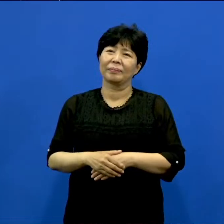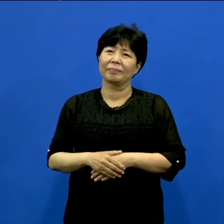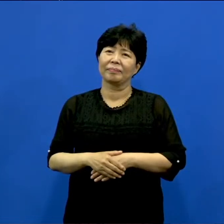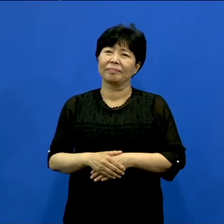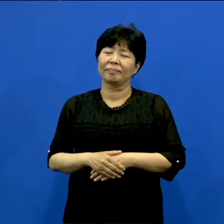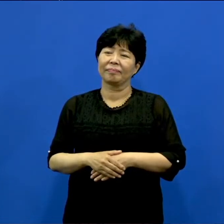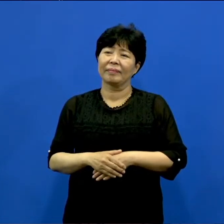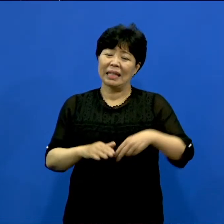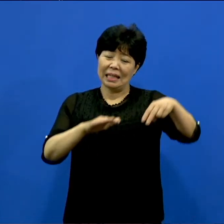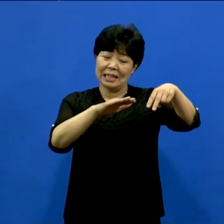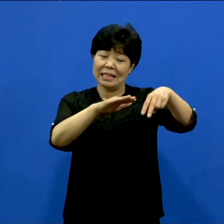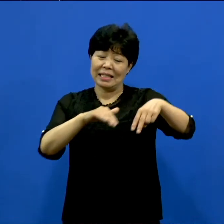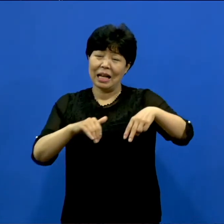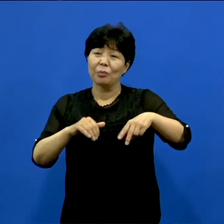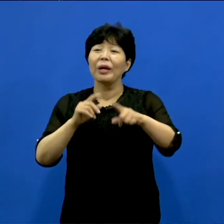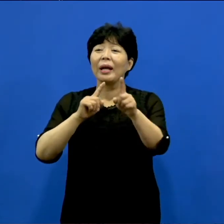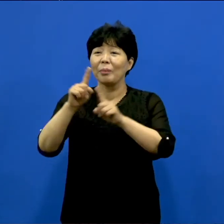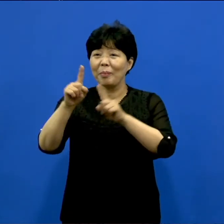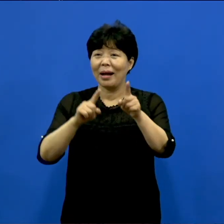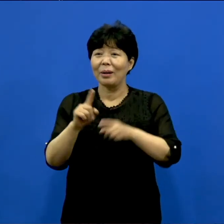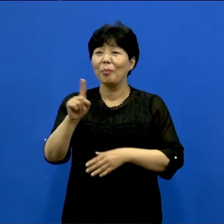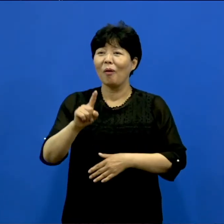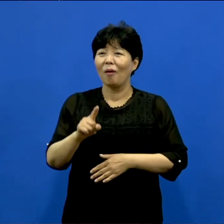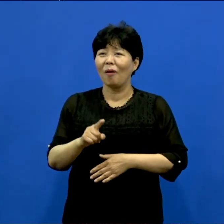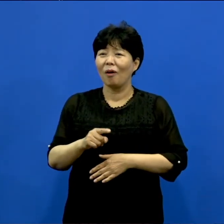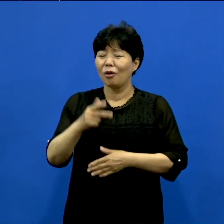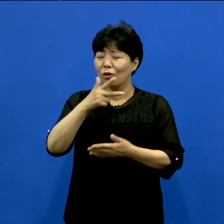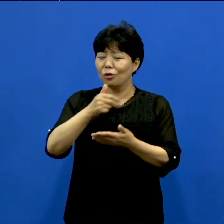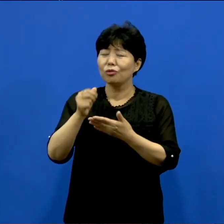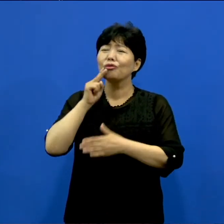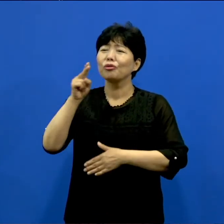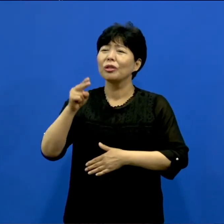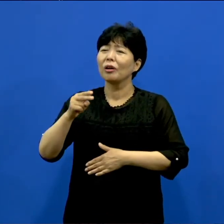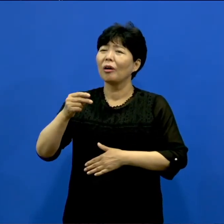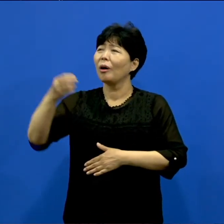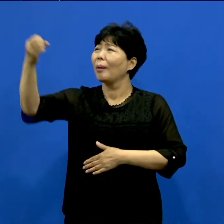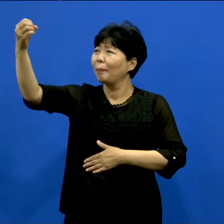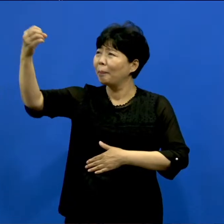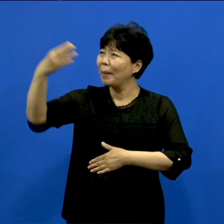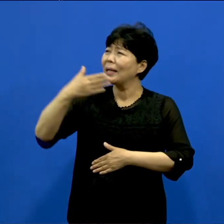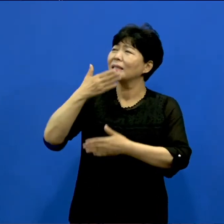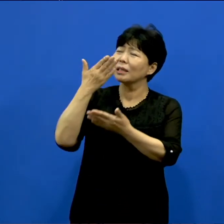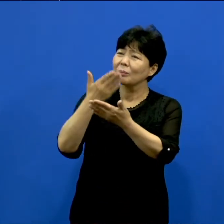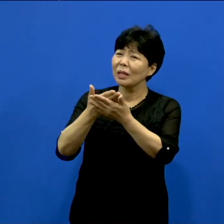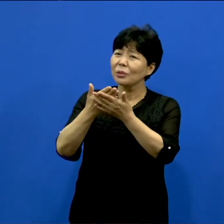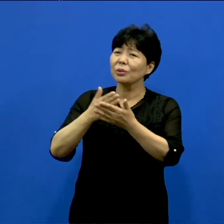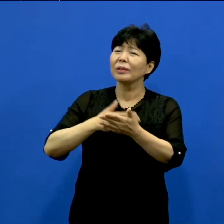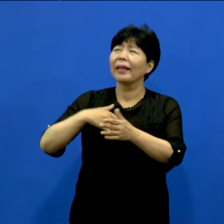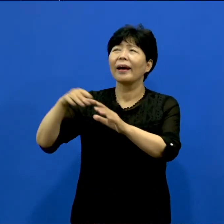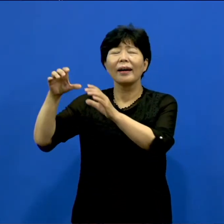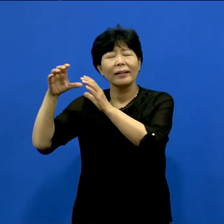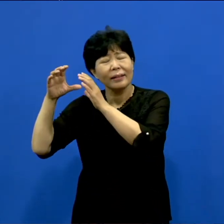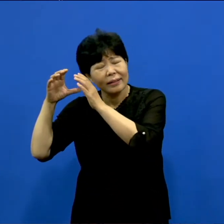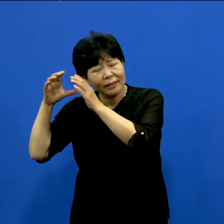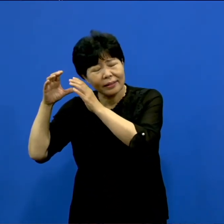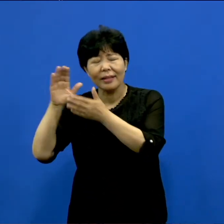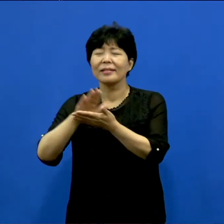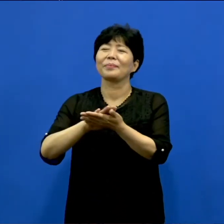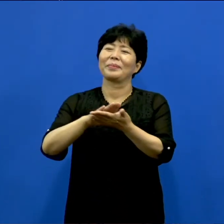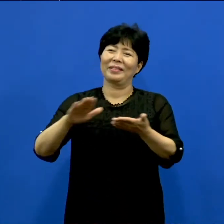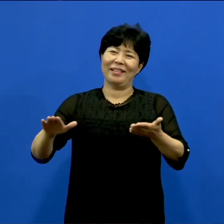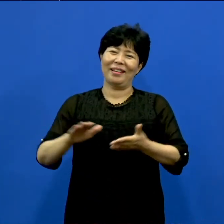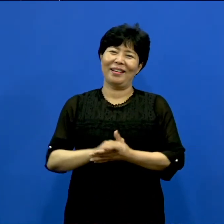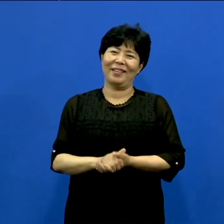여러분. 말씀하옵소서 주의 종이 듣겠나이다. 듣겠나이다. 말씀만 하십시오. 복잡할 게